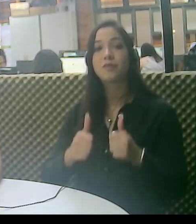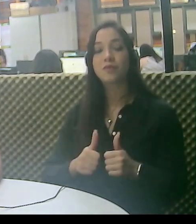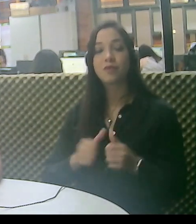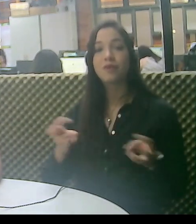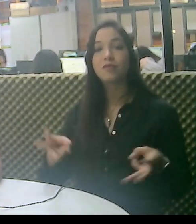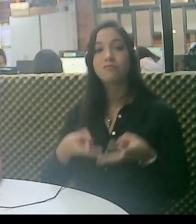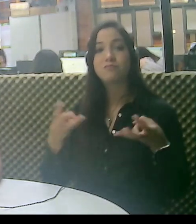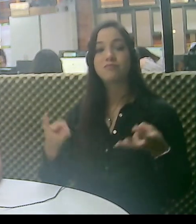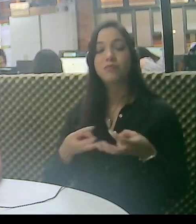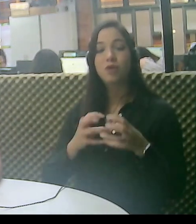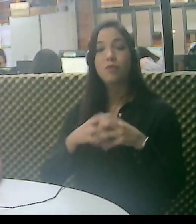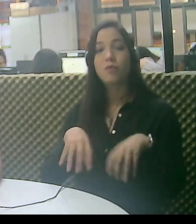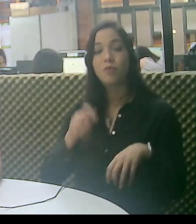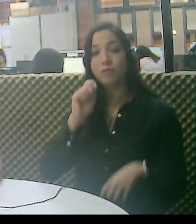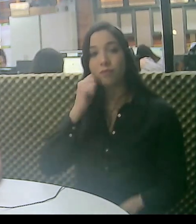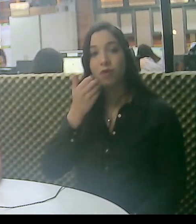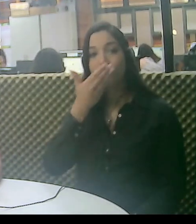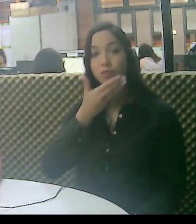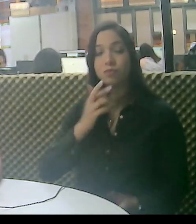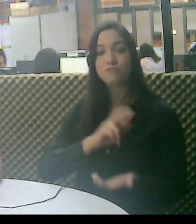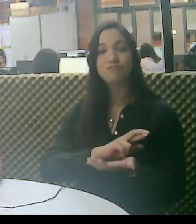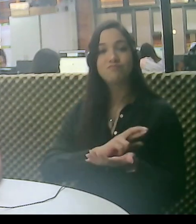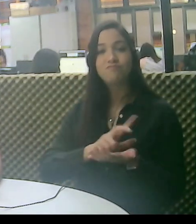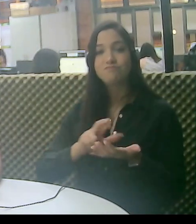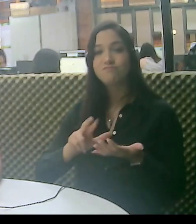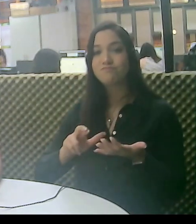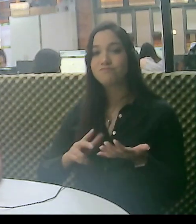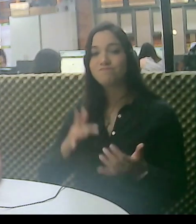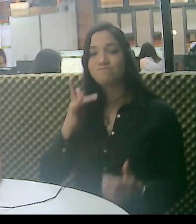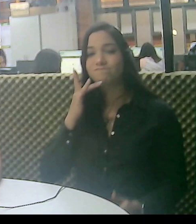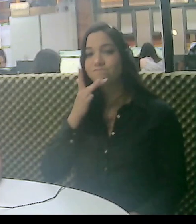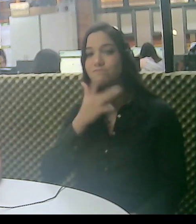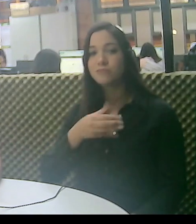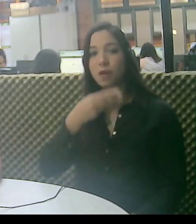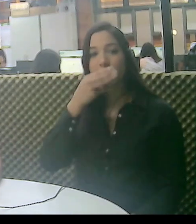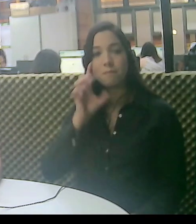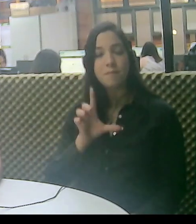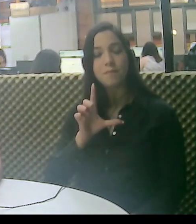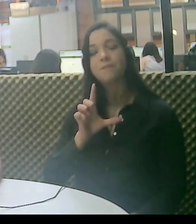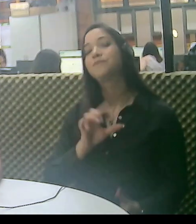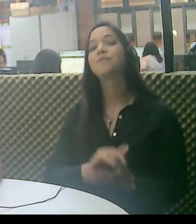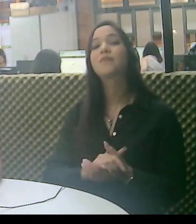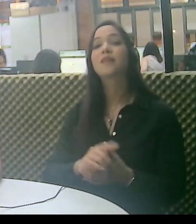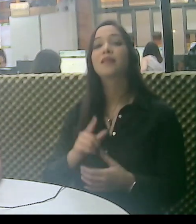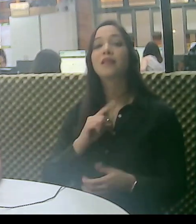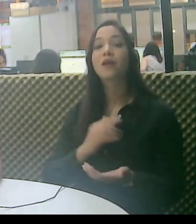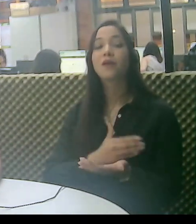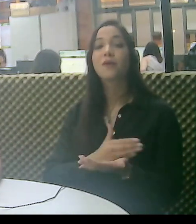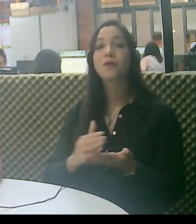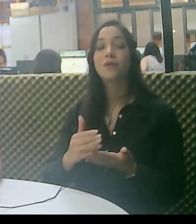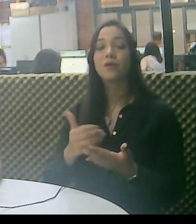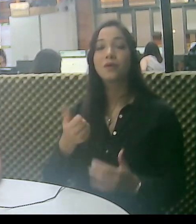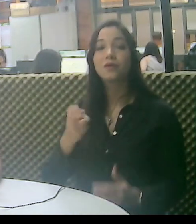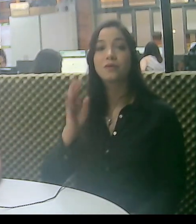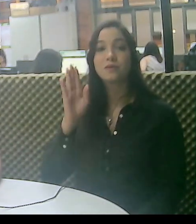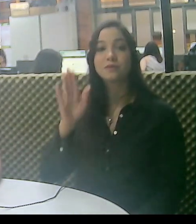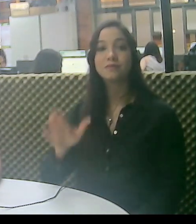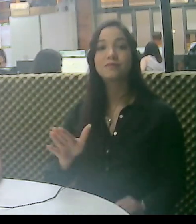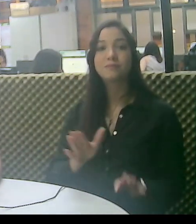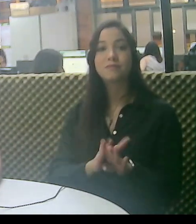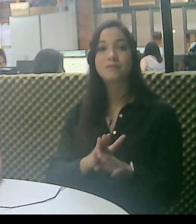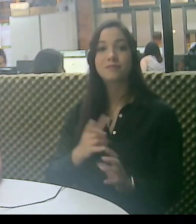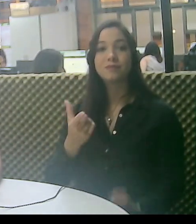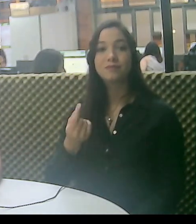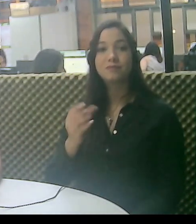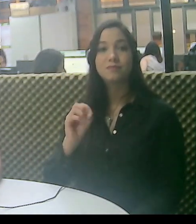grangeiros, produtos de panificação, confeitaria, orgânicos, mel e derivados ocorre das 3 da tarde até as 8